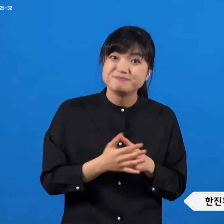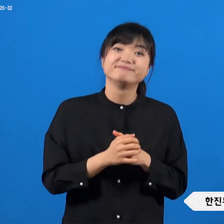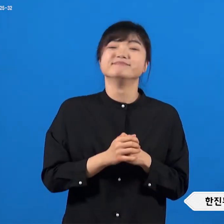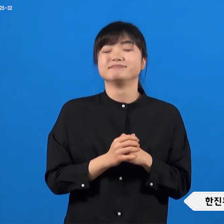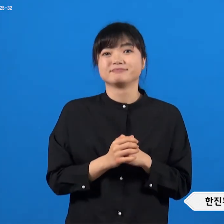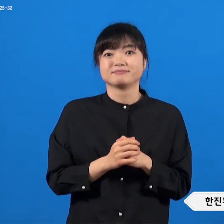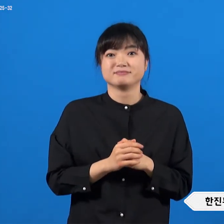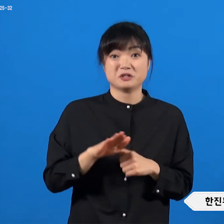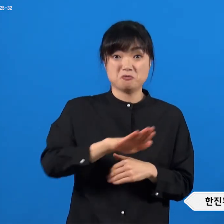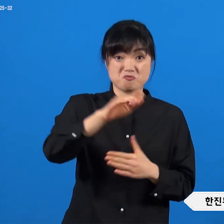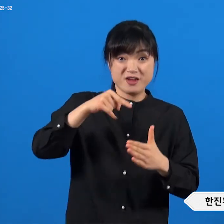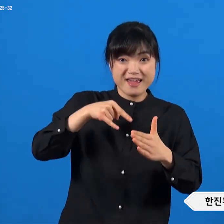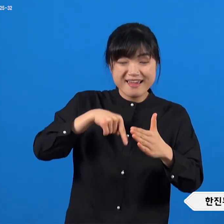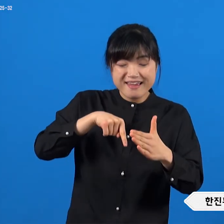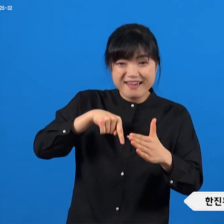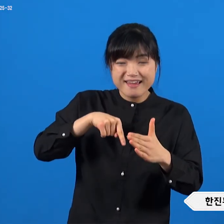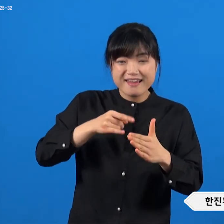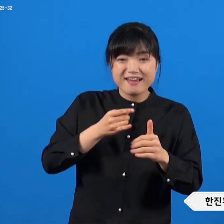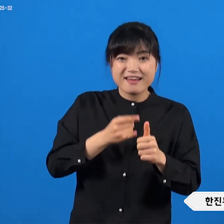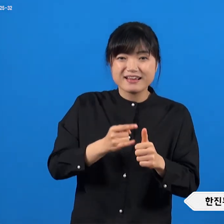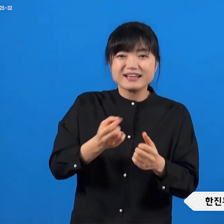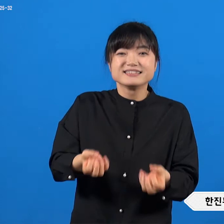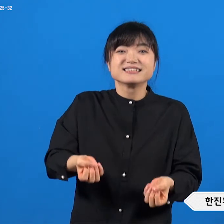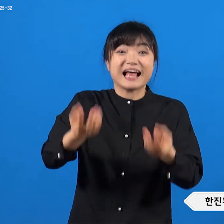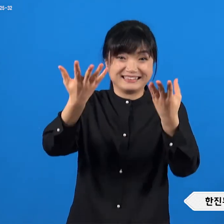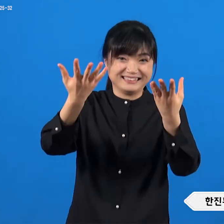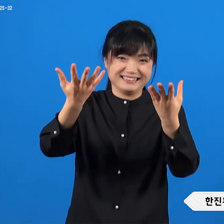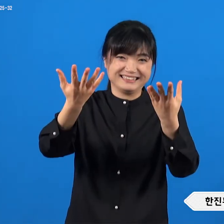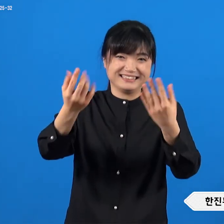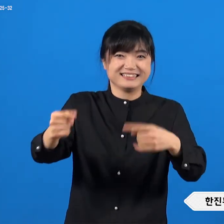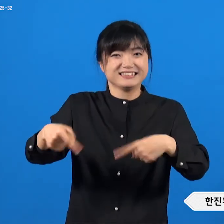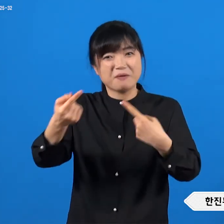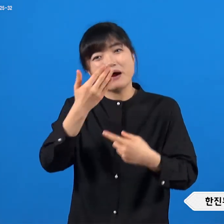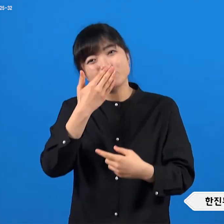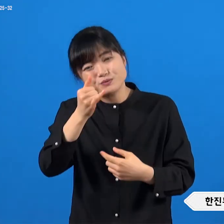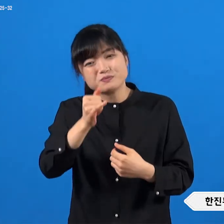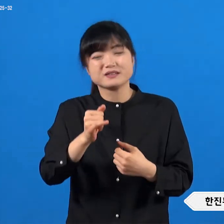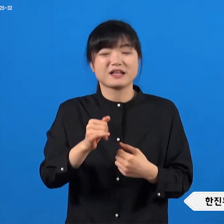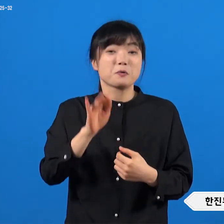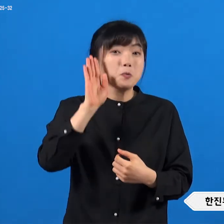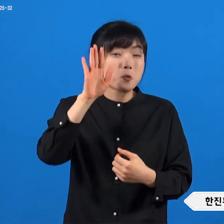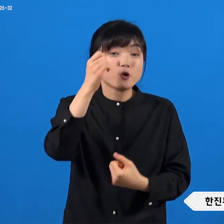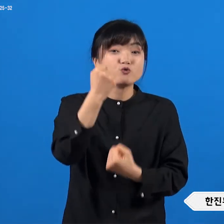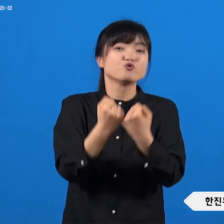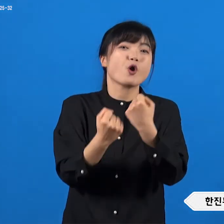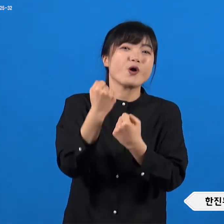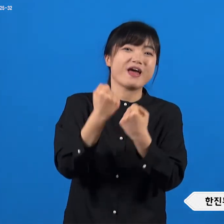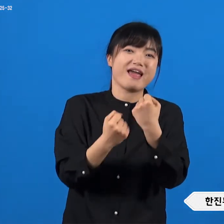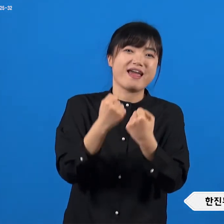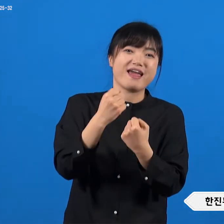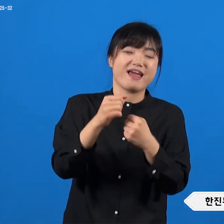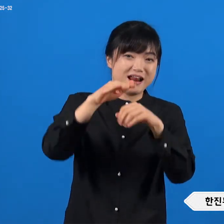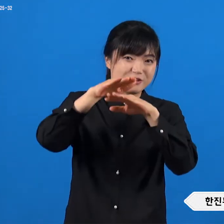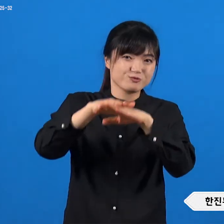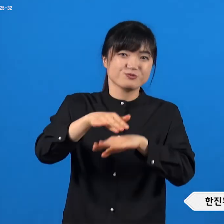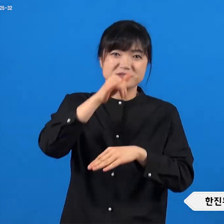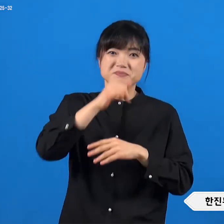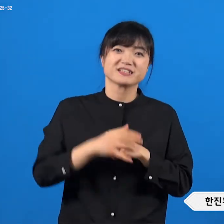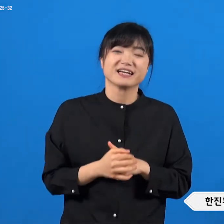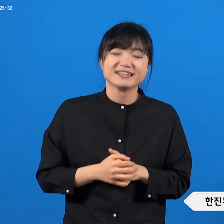여러분, 우리에게도 이 잔치 자리가 벌어졌습니다. 전교인 수련회가 바로 이 잔치입니다.